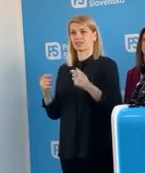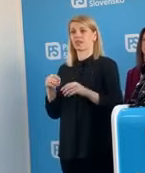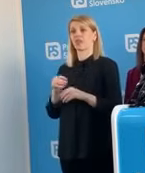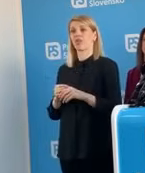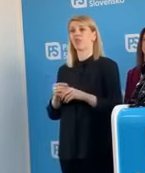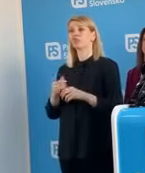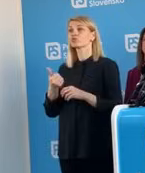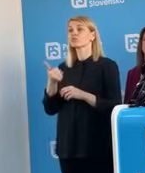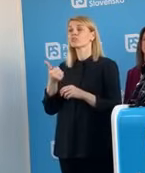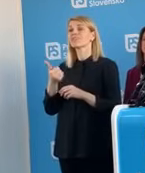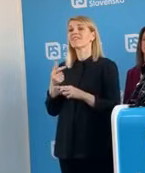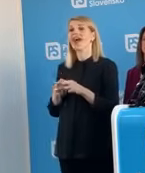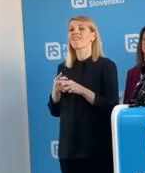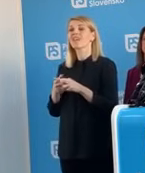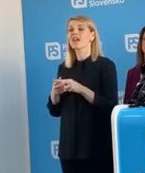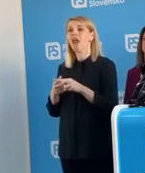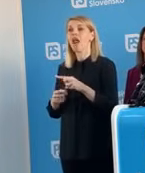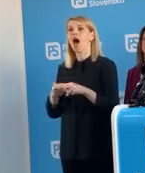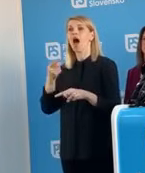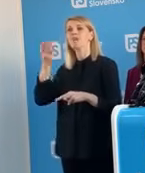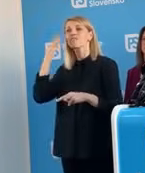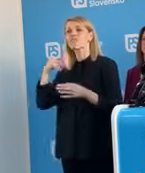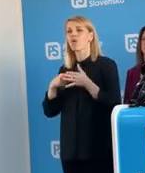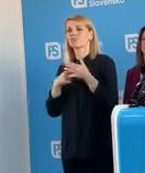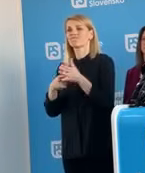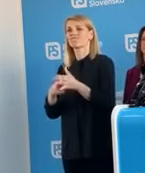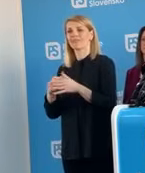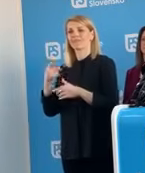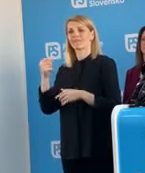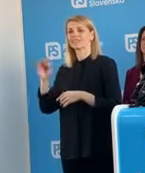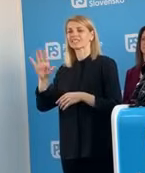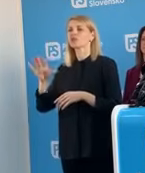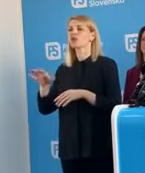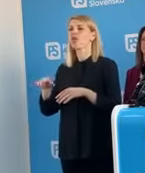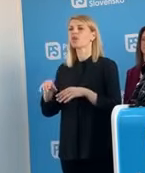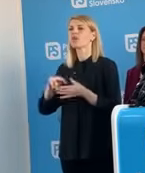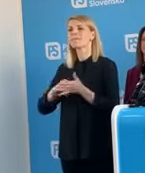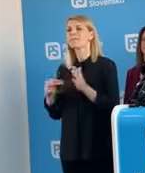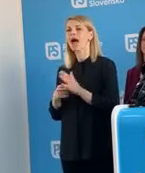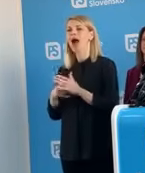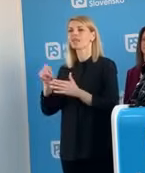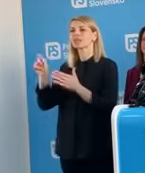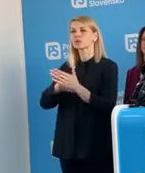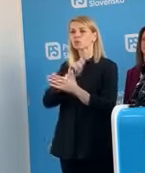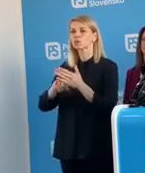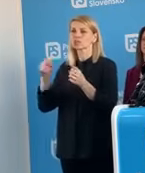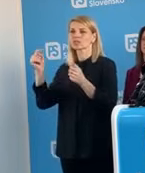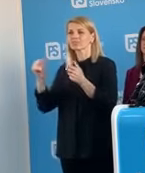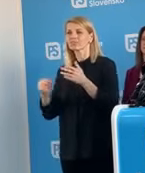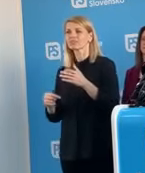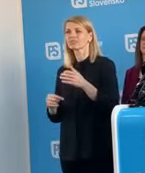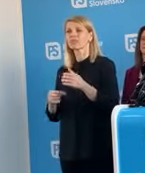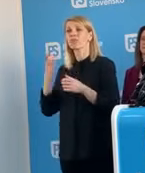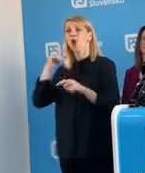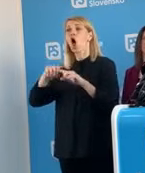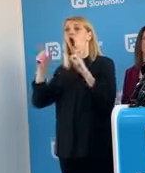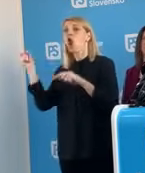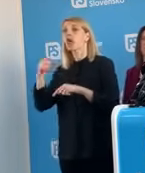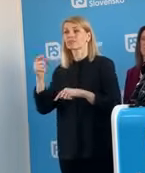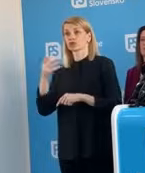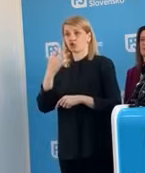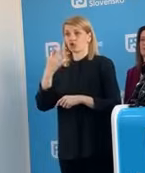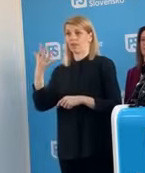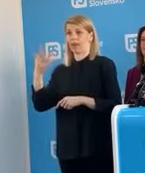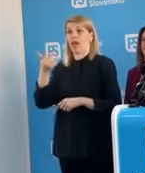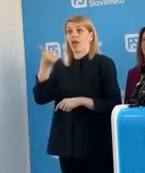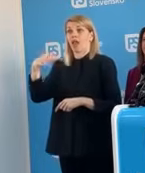svoje zámery s novelou trestného zákona a zrušením špeciálnej prokuratúry. To nie je jeden list. Tých bolo 4 až 5. My už presne